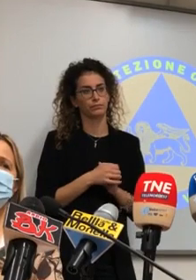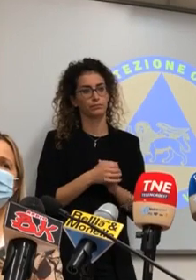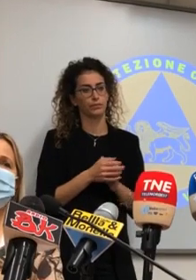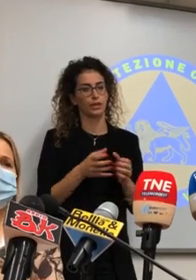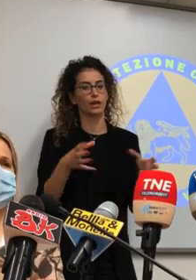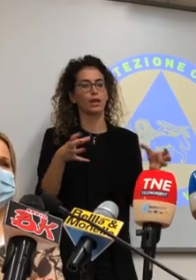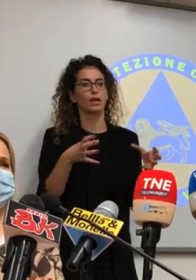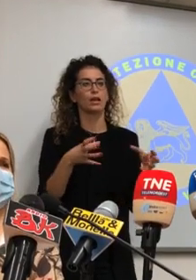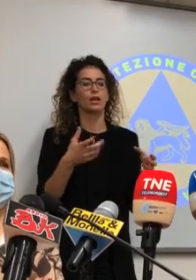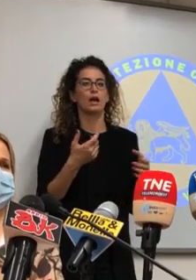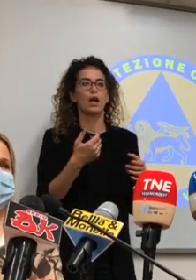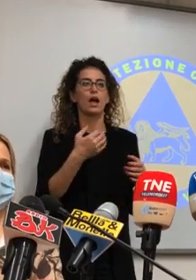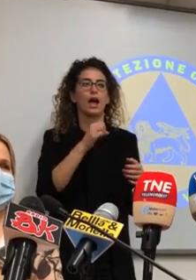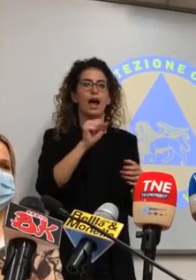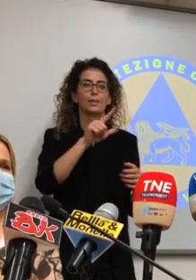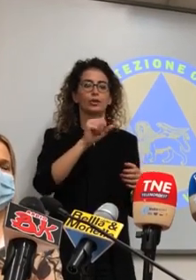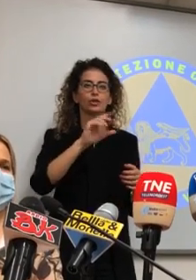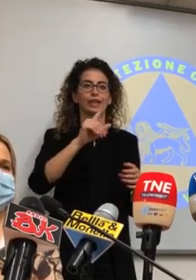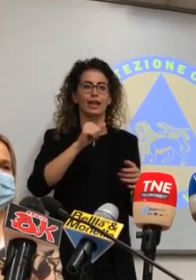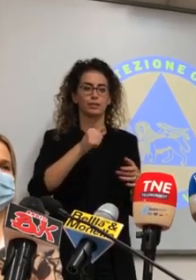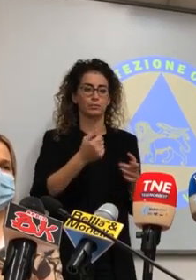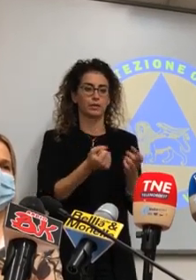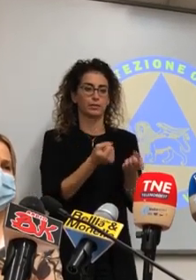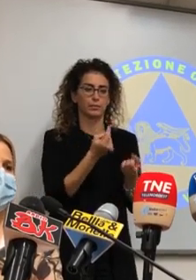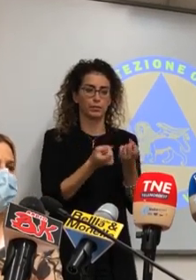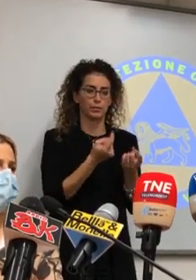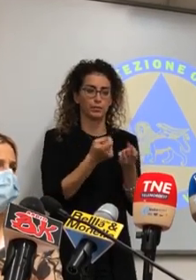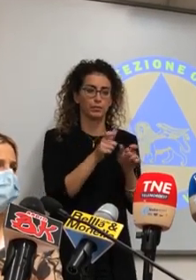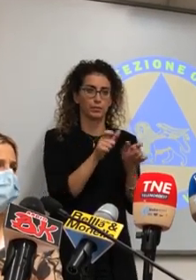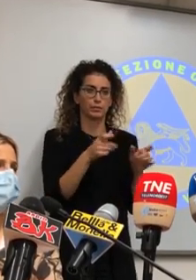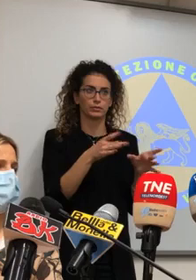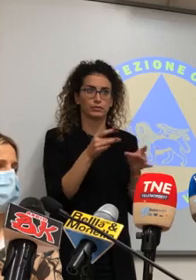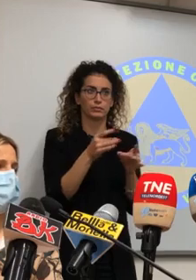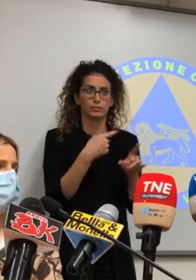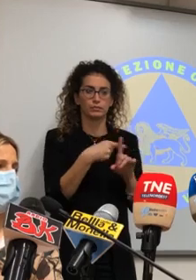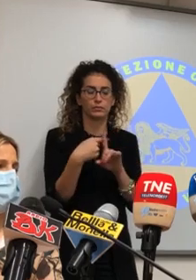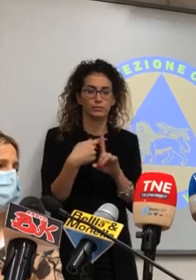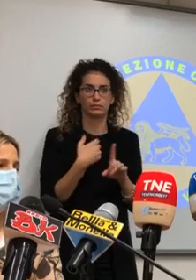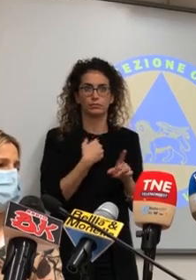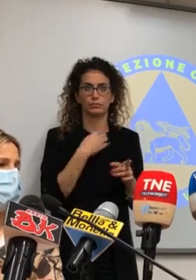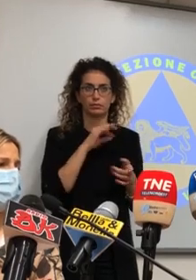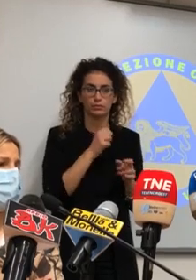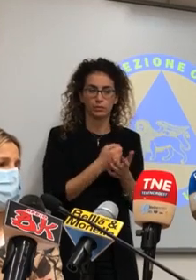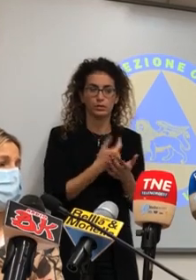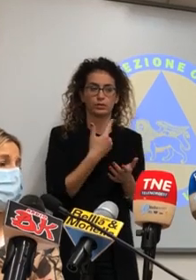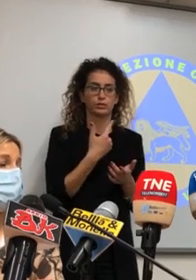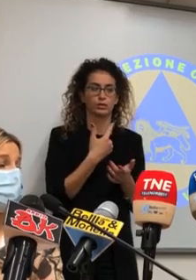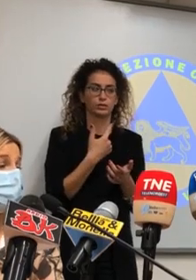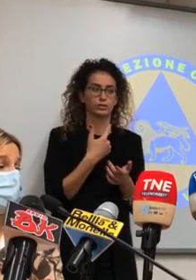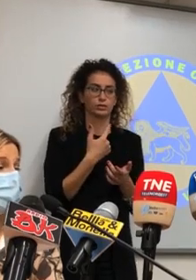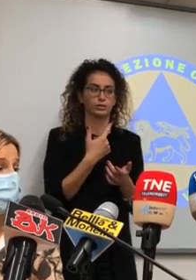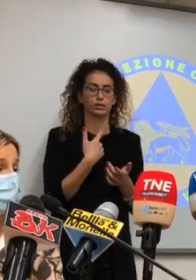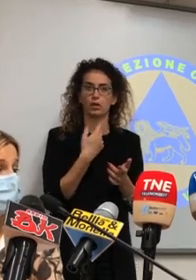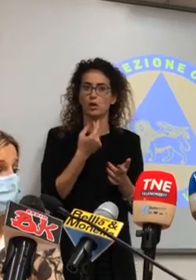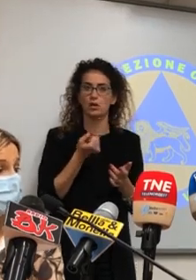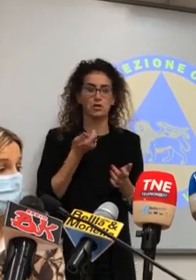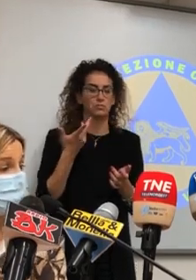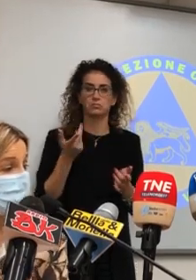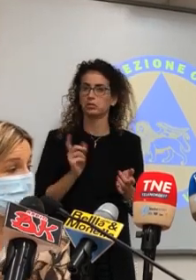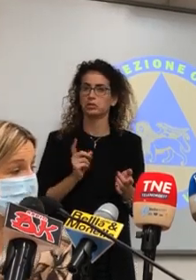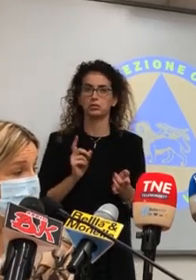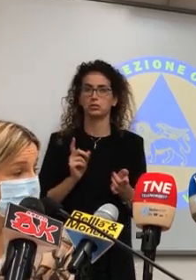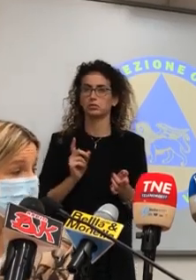Abano Terme, fra scuole, associazione di rugby, eccetera. Mi potete dare qualche delucidazione? Non abbiamo i dati. No, cioè, no, no,